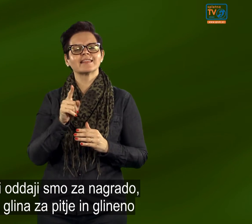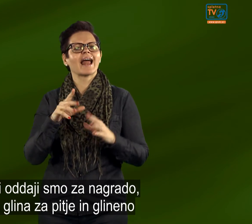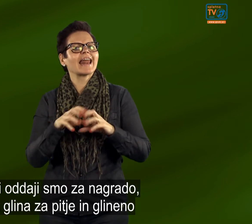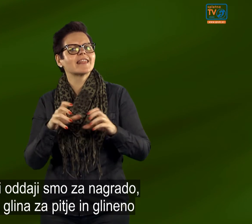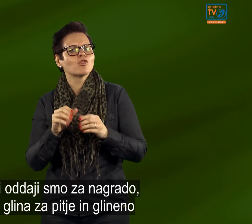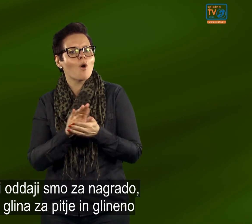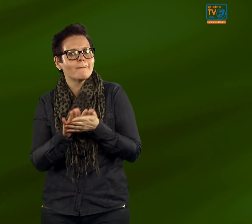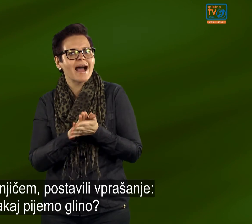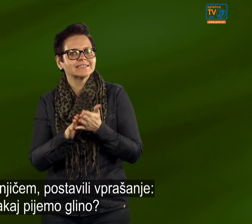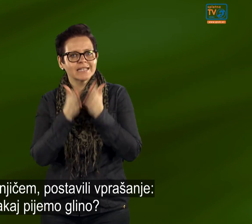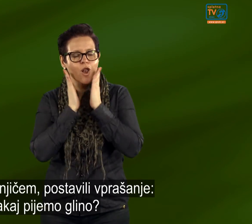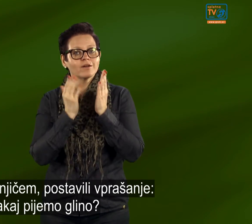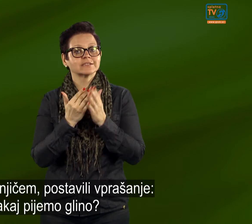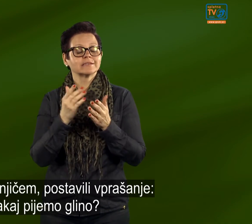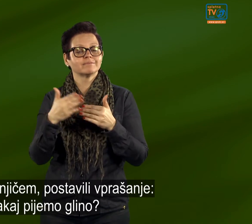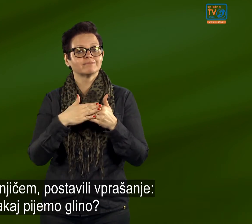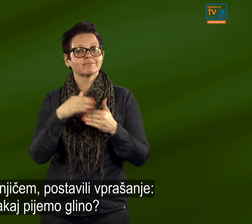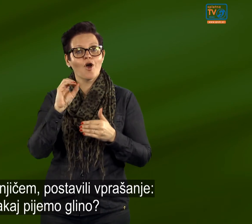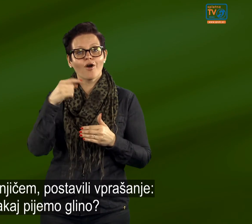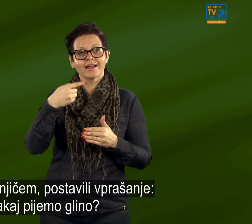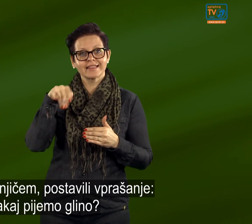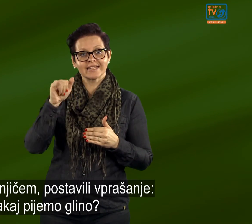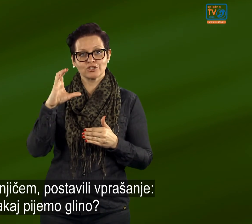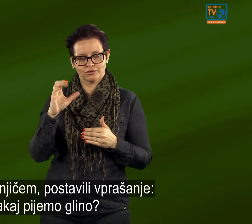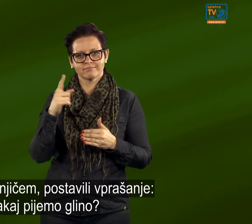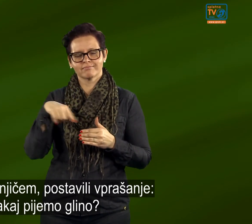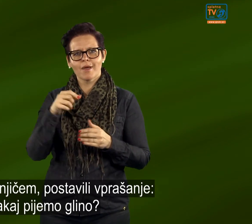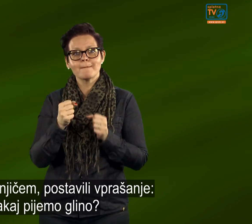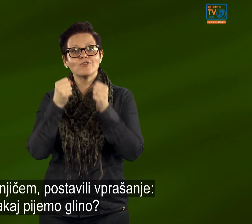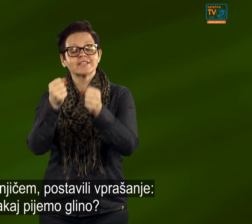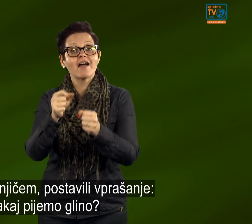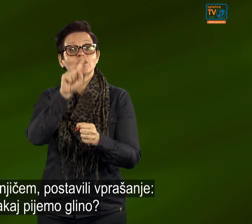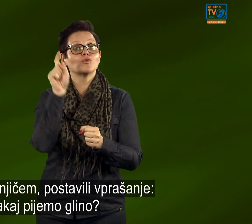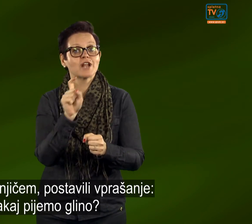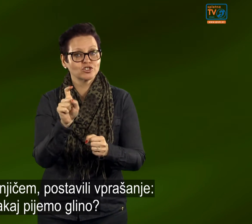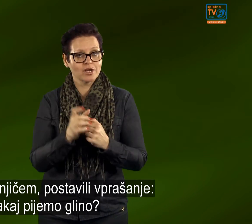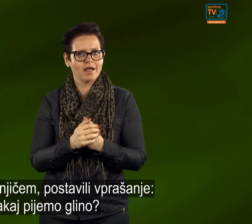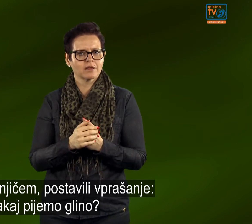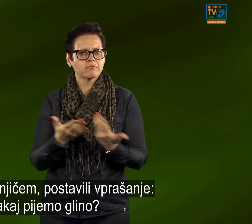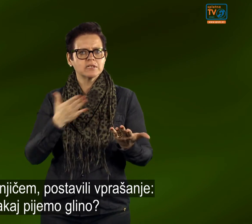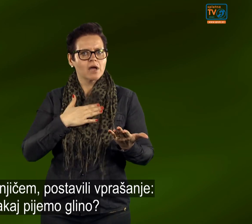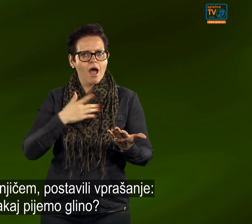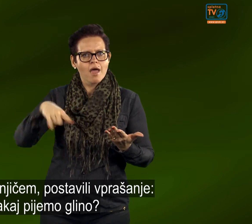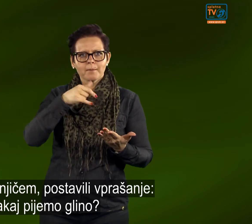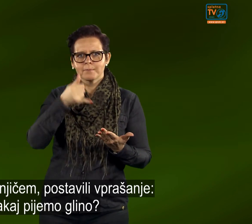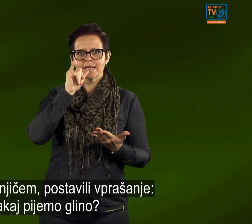in glineno mazilo z ognjičem, postavili vprašanje, zakaj pijemo glino.